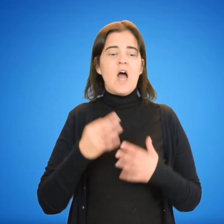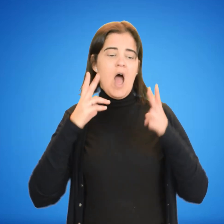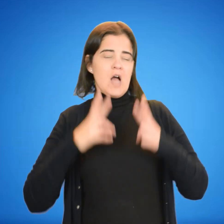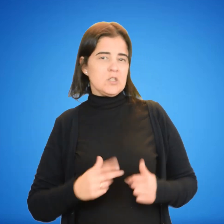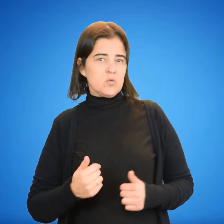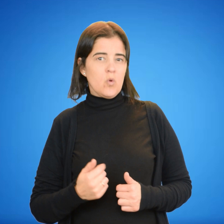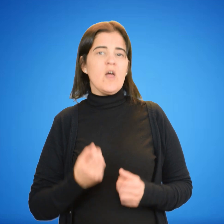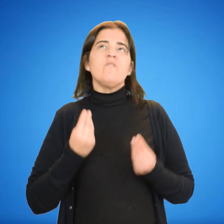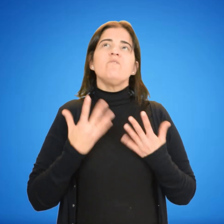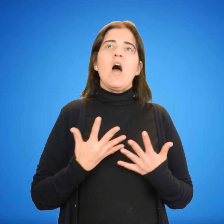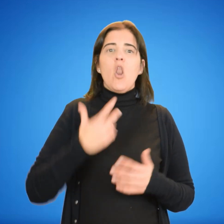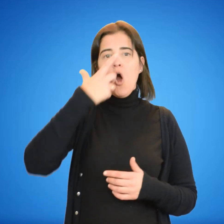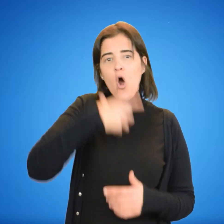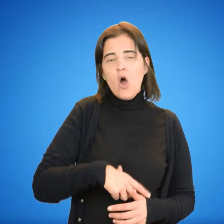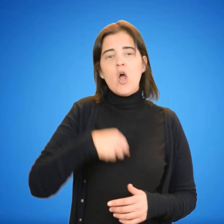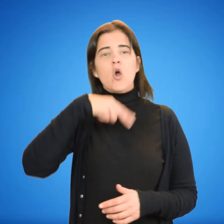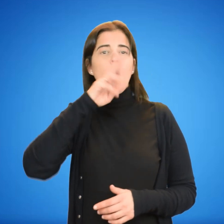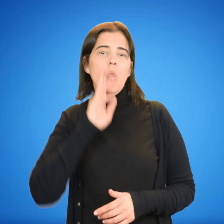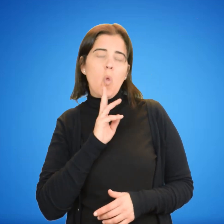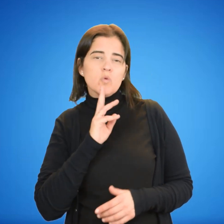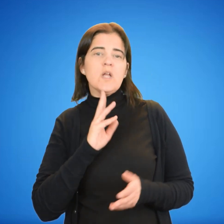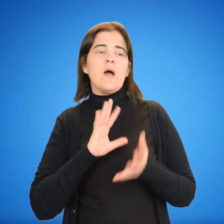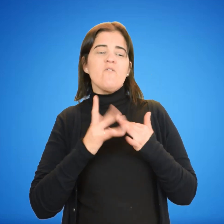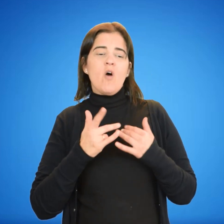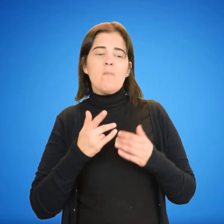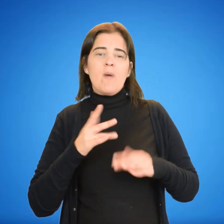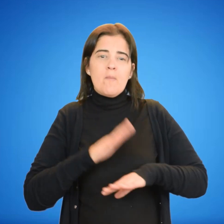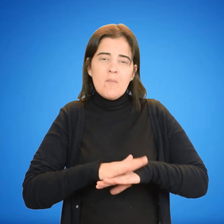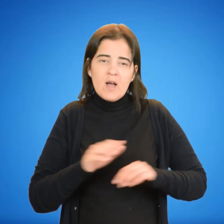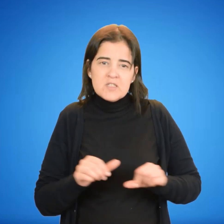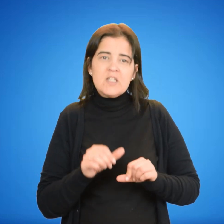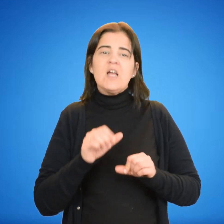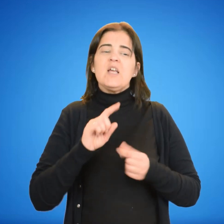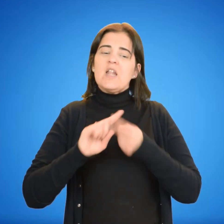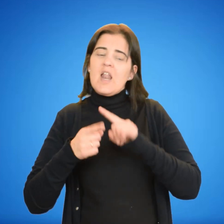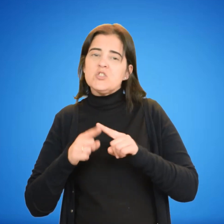valores conductas prácticas papeles y relaciones interpersonales